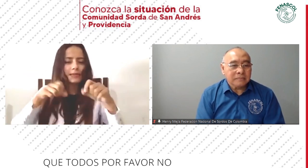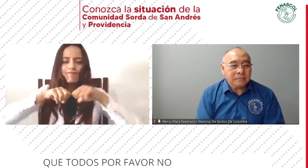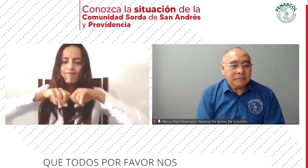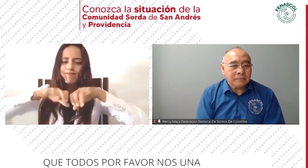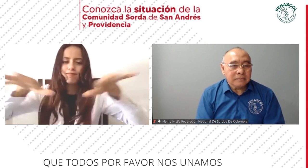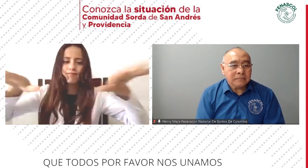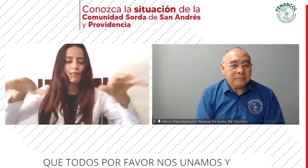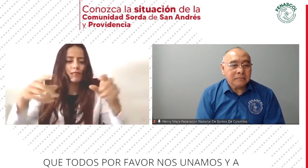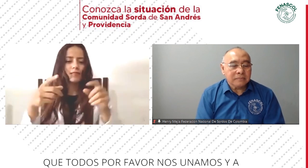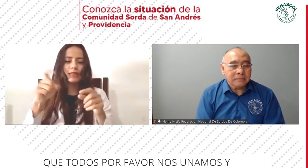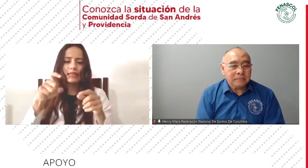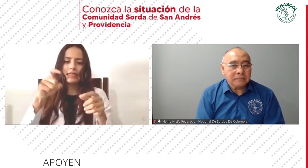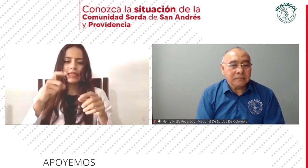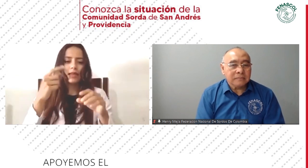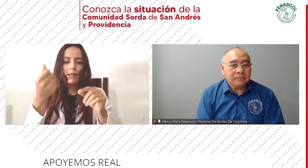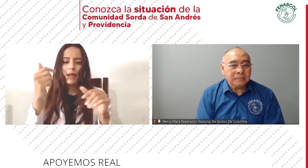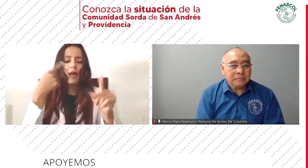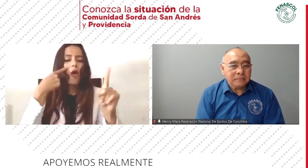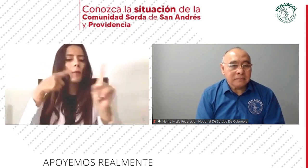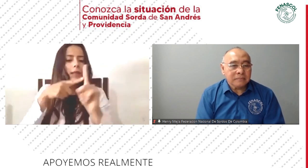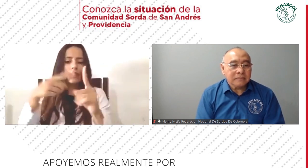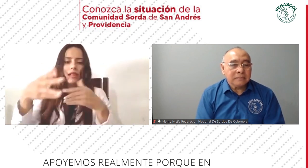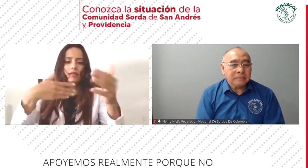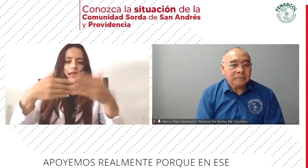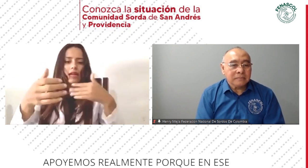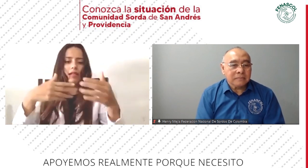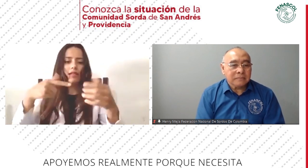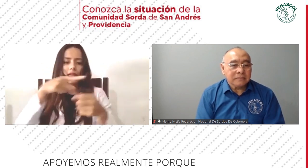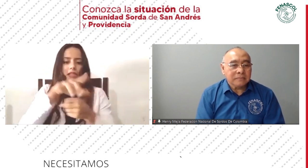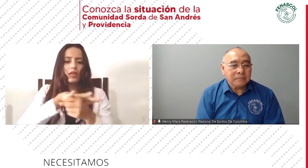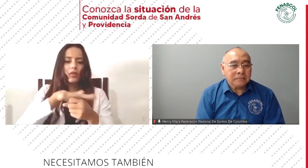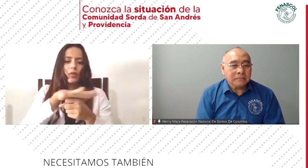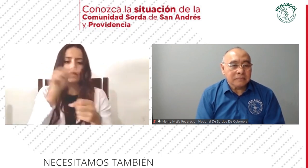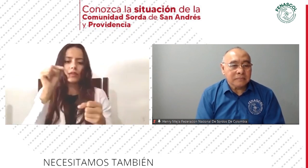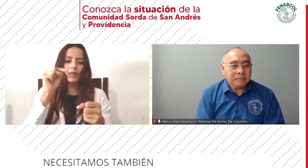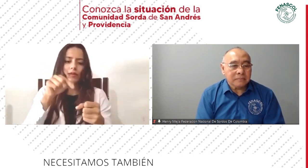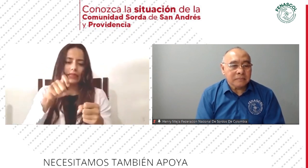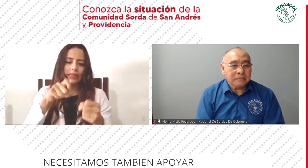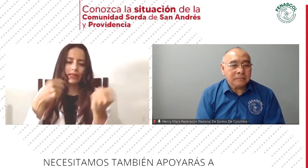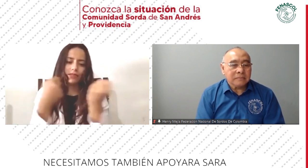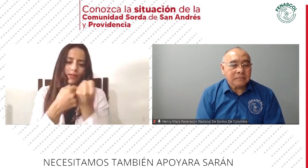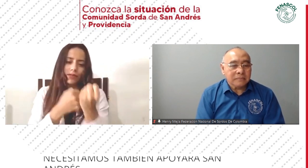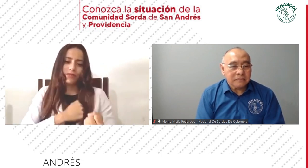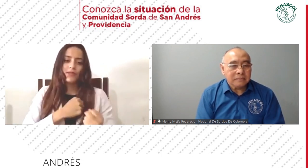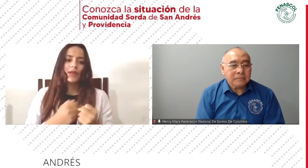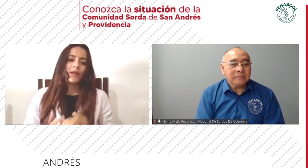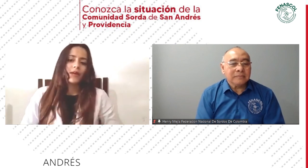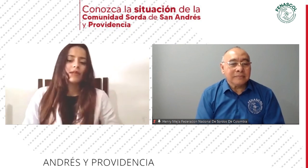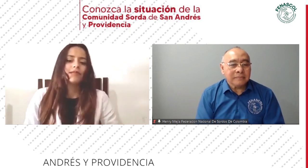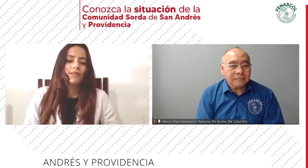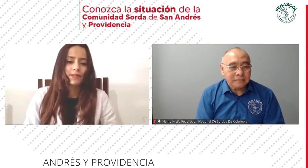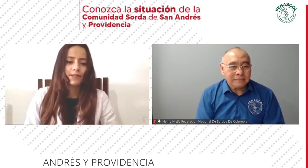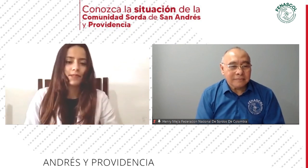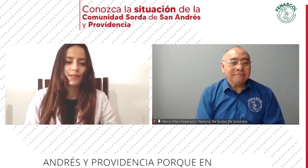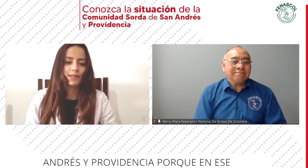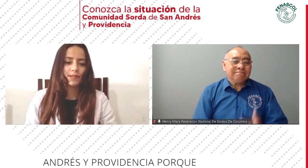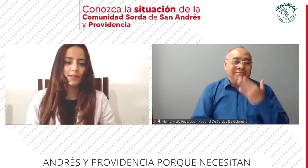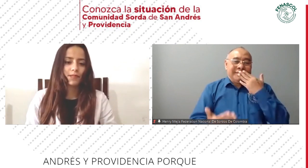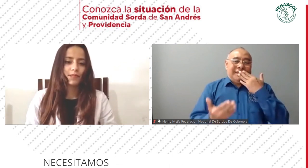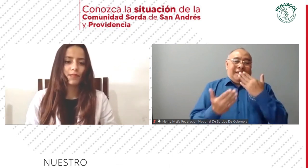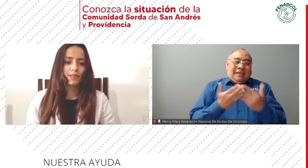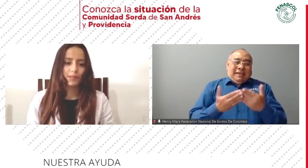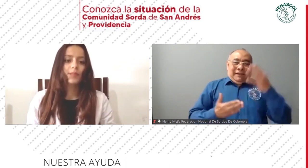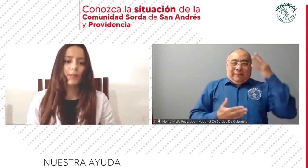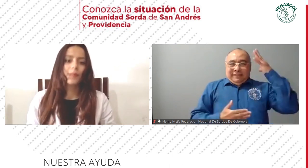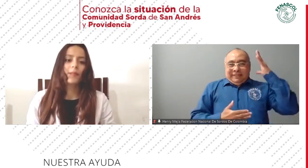favor nos unamos y apoyemos realmente porque necesitamos también apoyar a san andrés y providencia porque necesitan